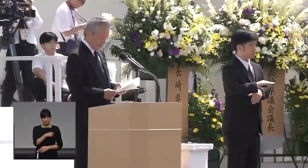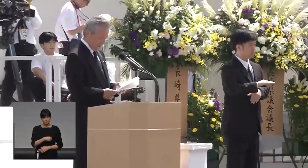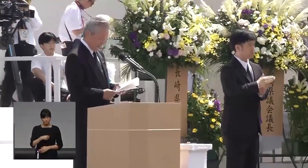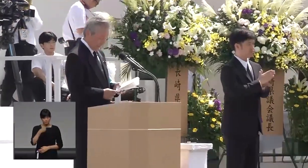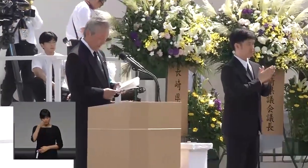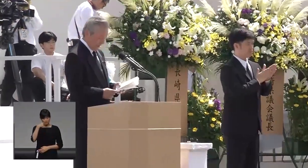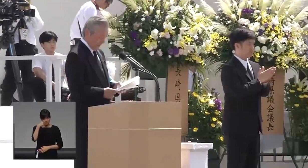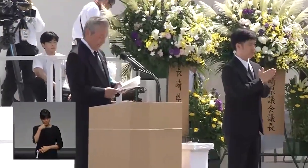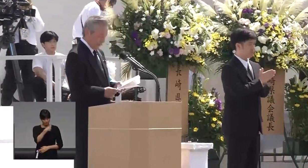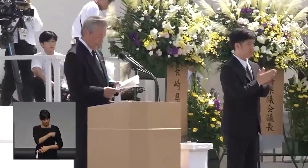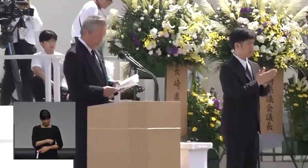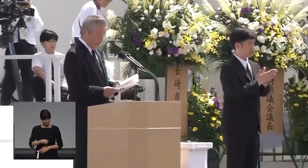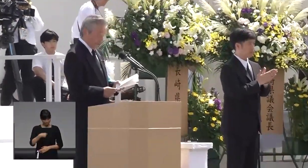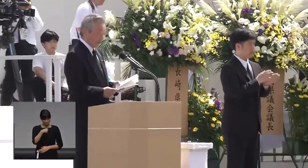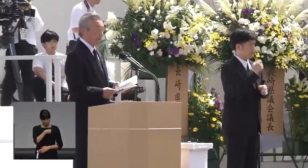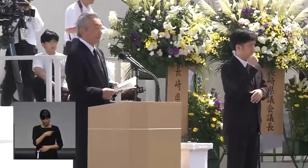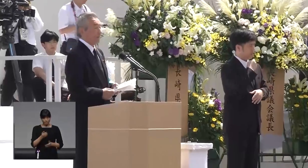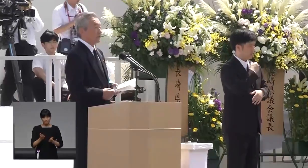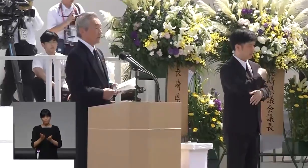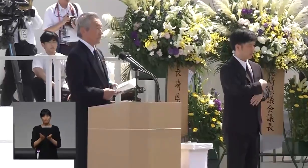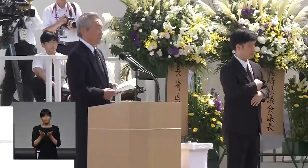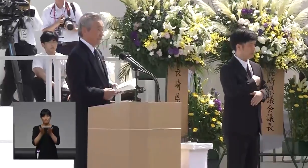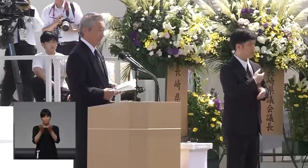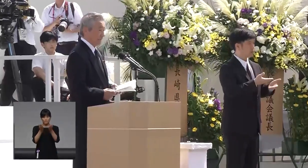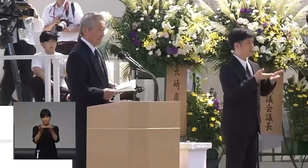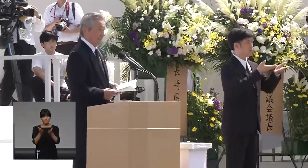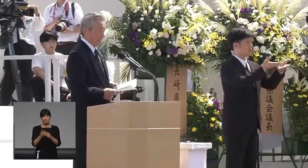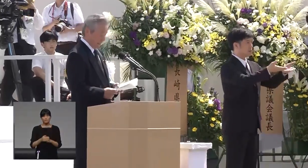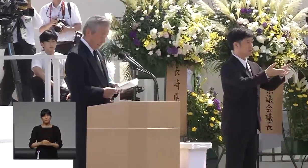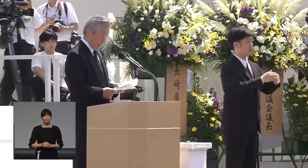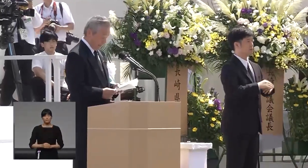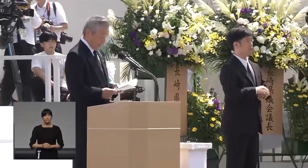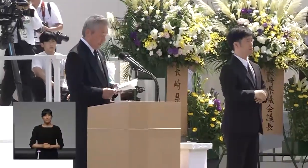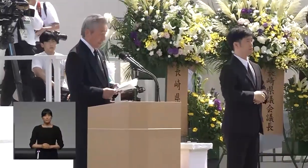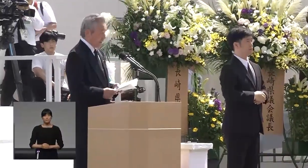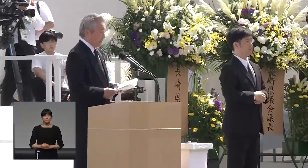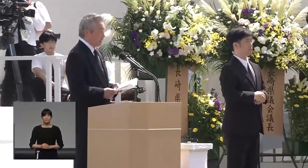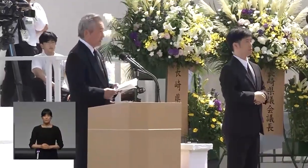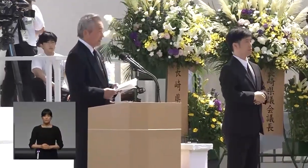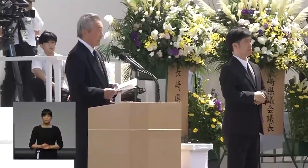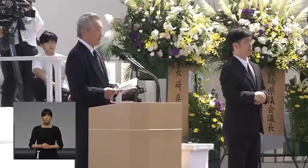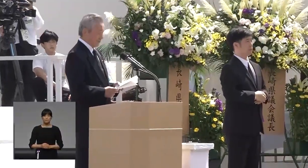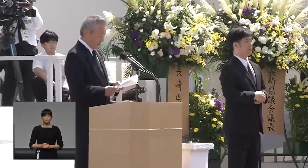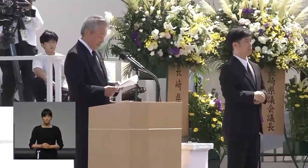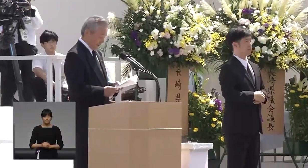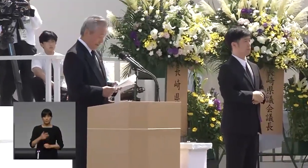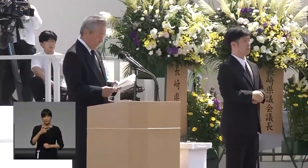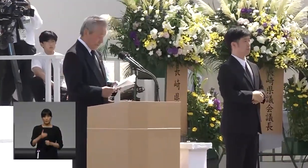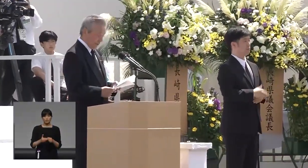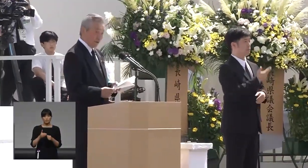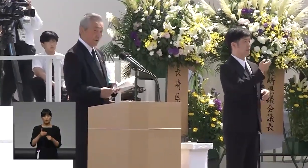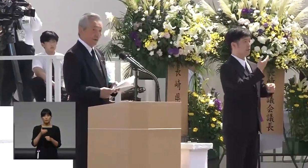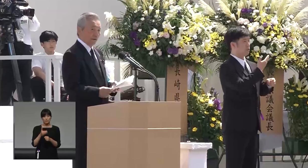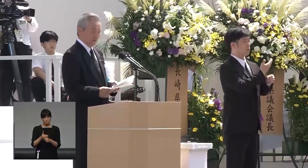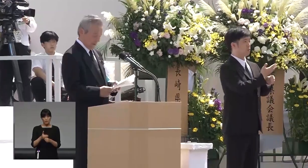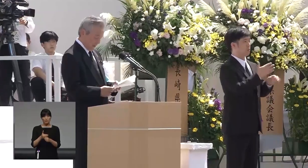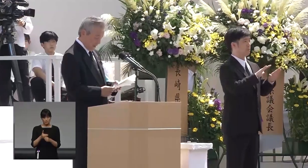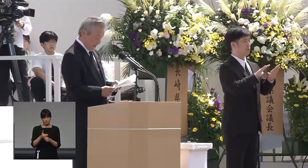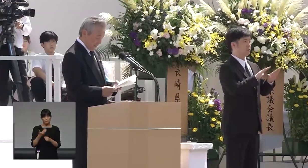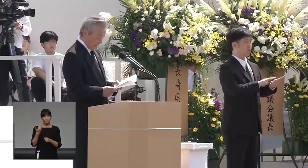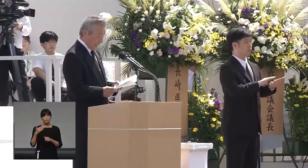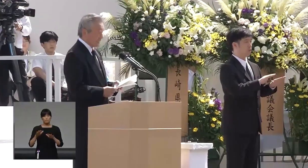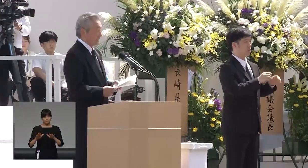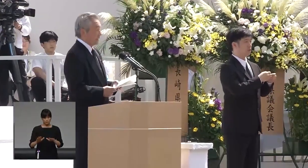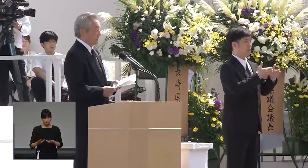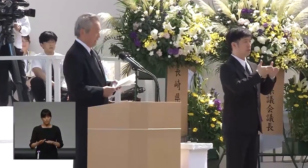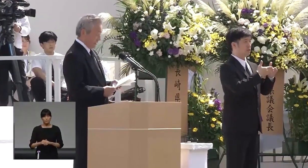に慎んで愛東の誠を捧げます79年前の今日